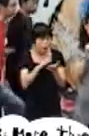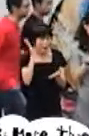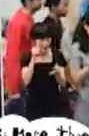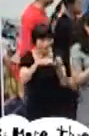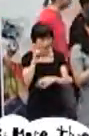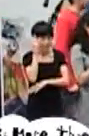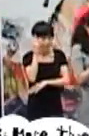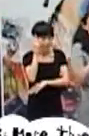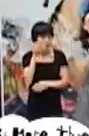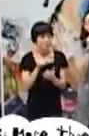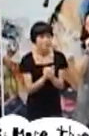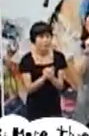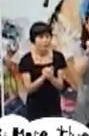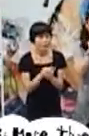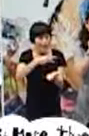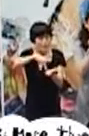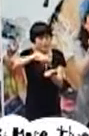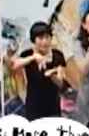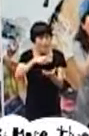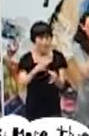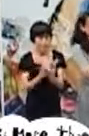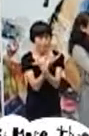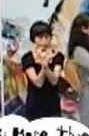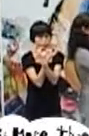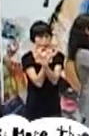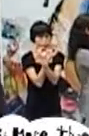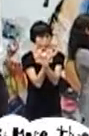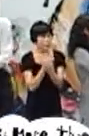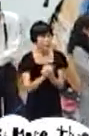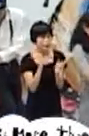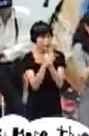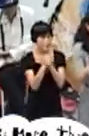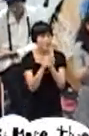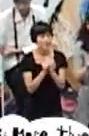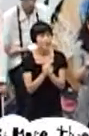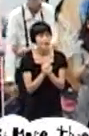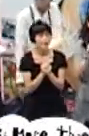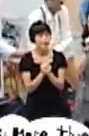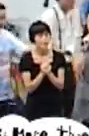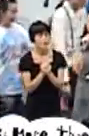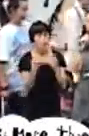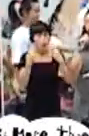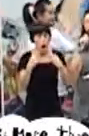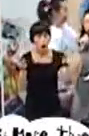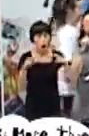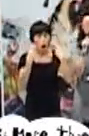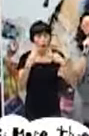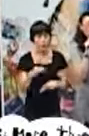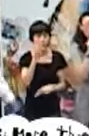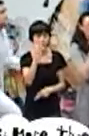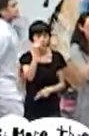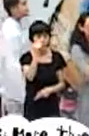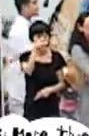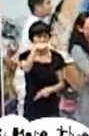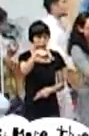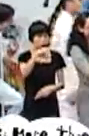威，跳舞森林樂嘅代表黃耀邦 Jason， 唱歌跳出無事道嘅